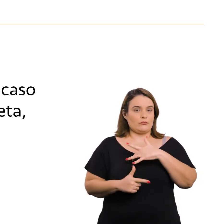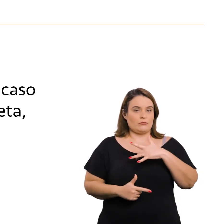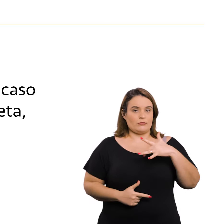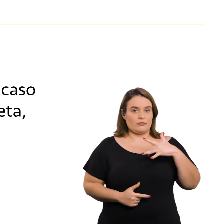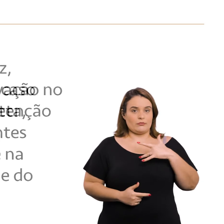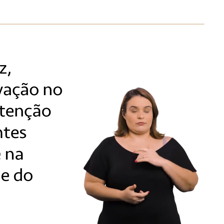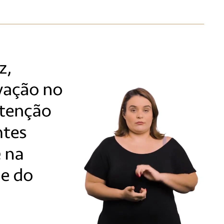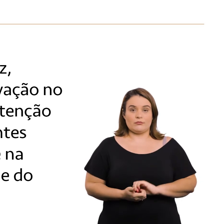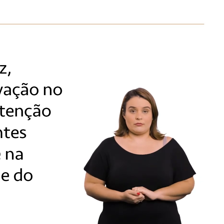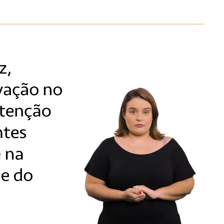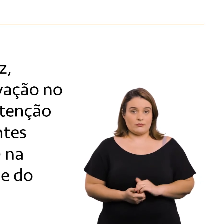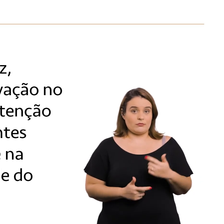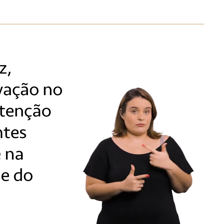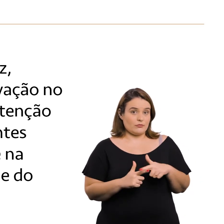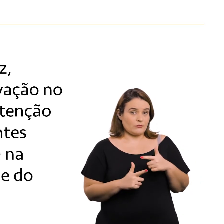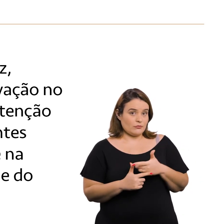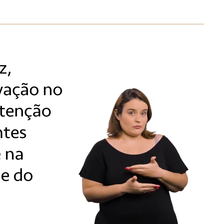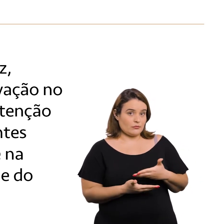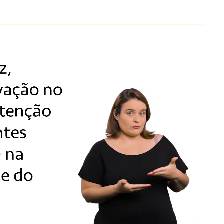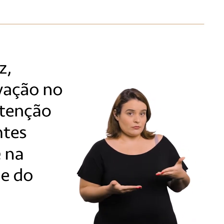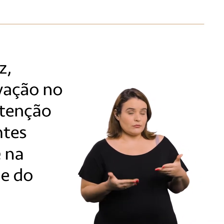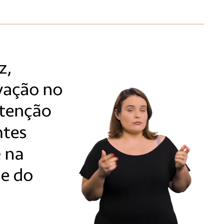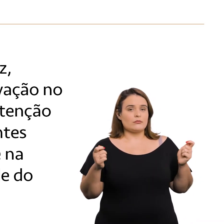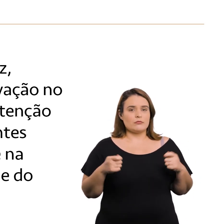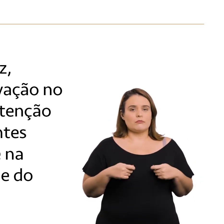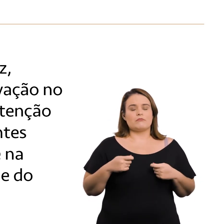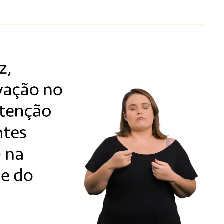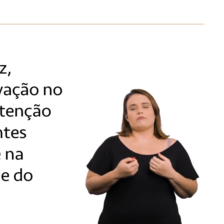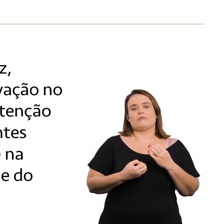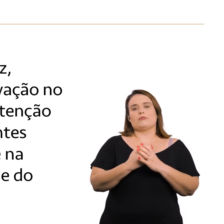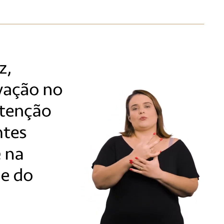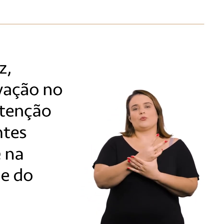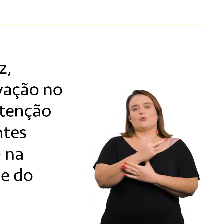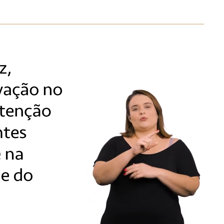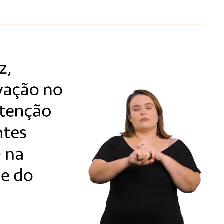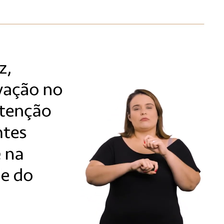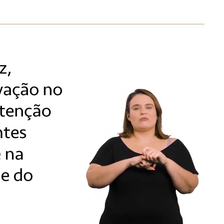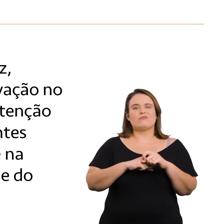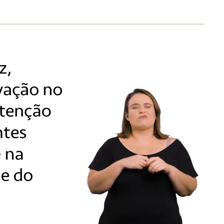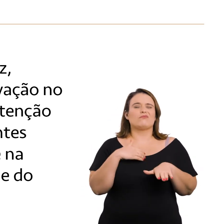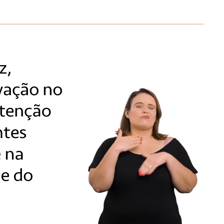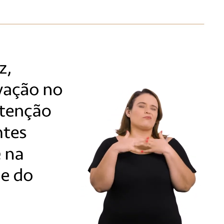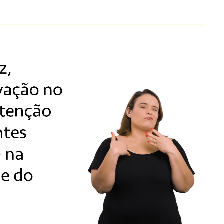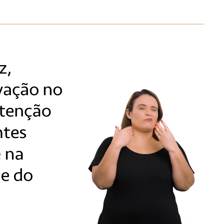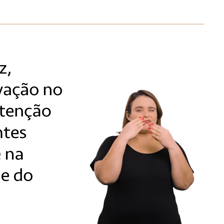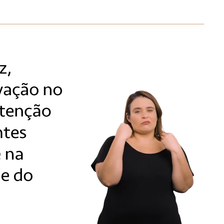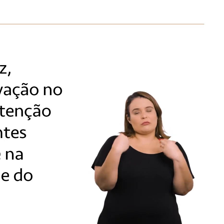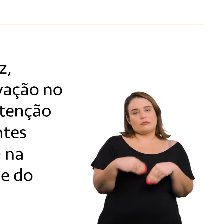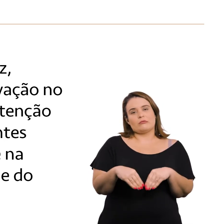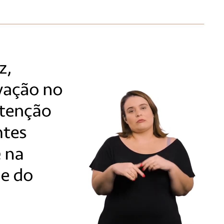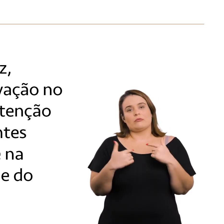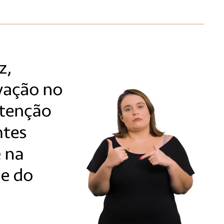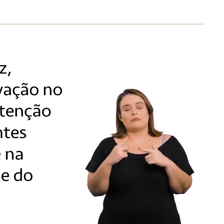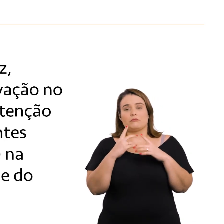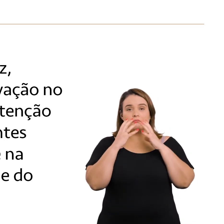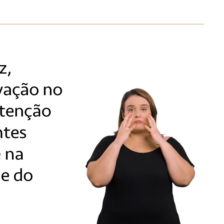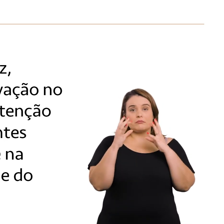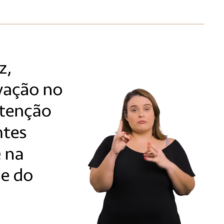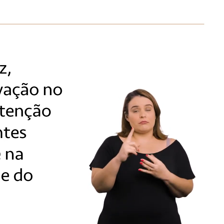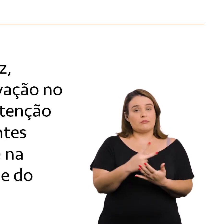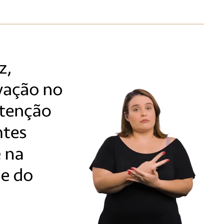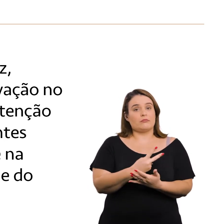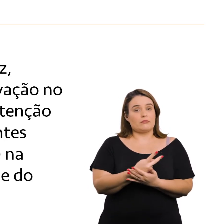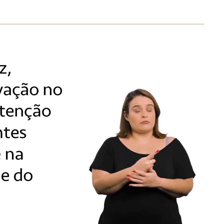de saúde. Esses problemas, por sua vez, podem resultar na desmotivação no trabalho, ocasionando desatenção e